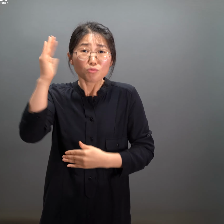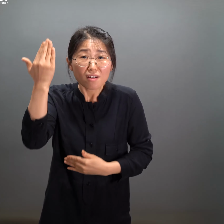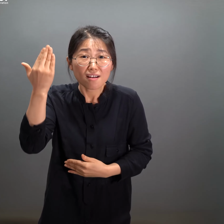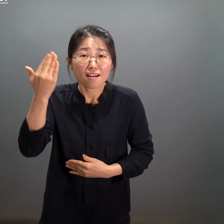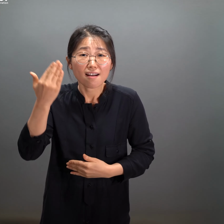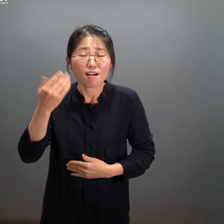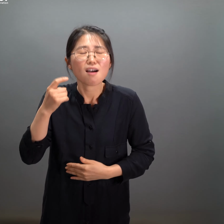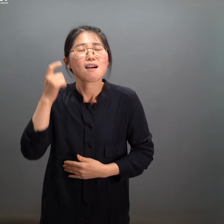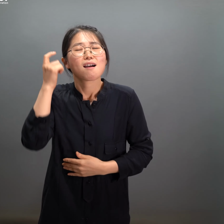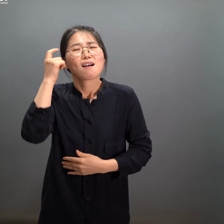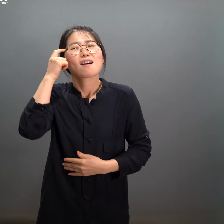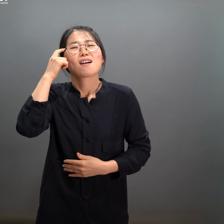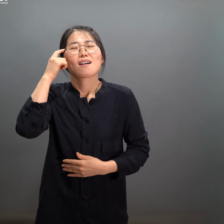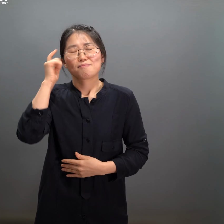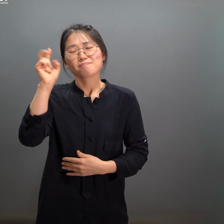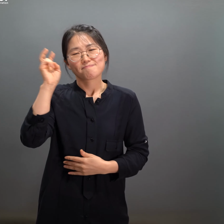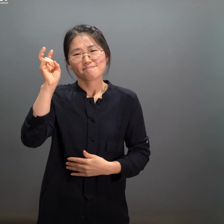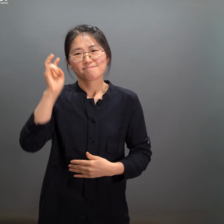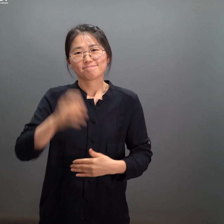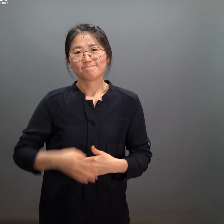융합해서 성장시키면 되지.